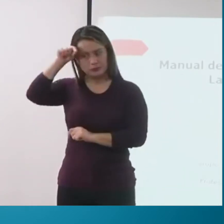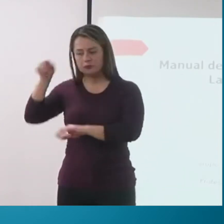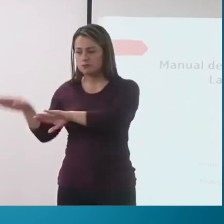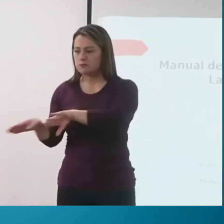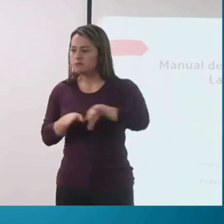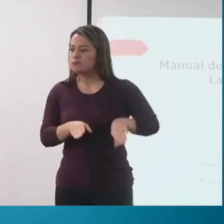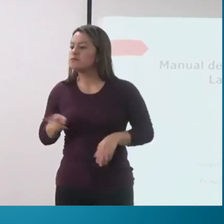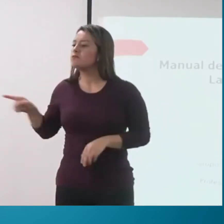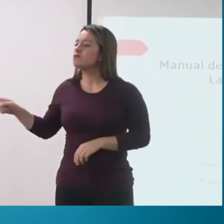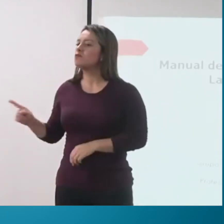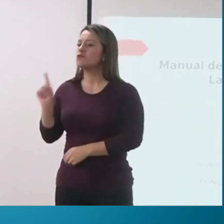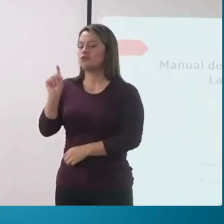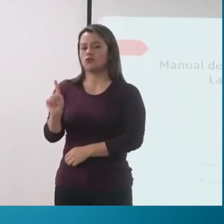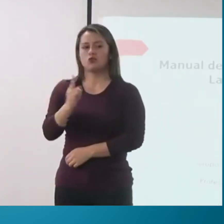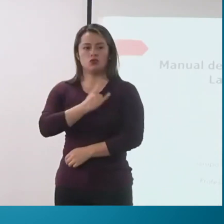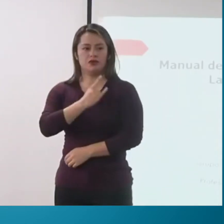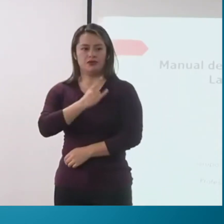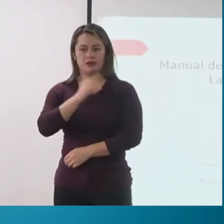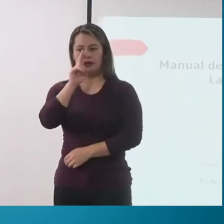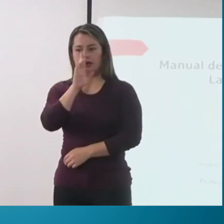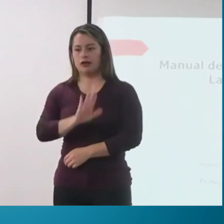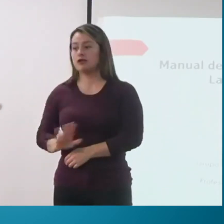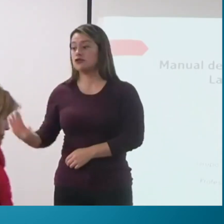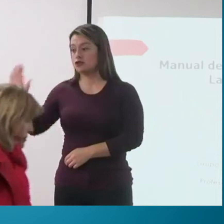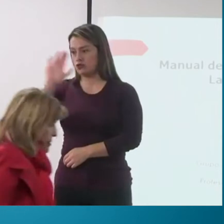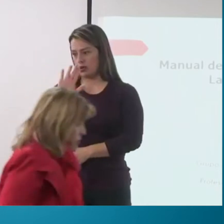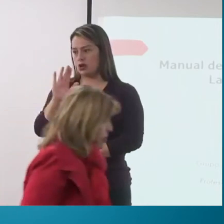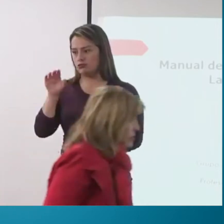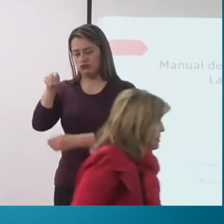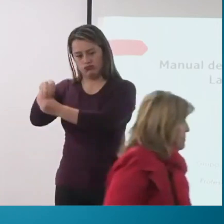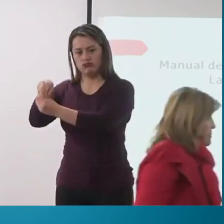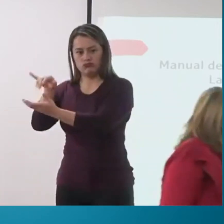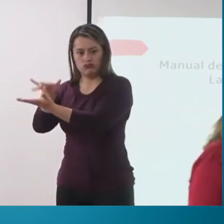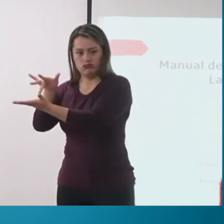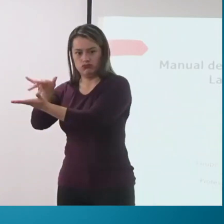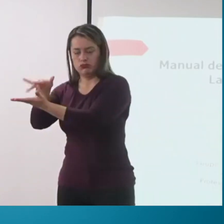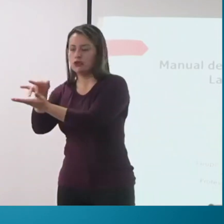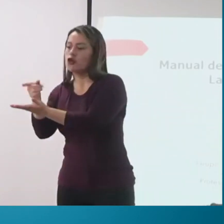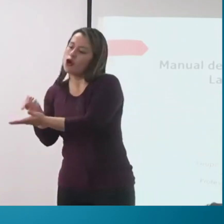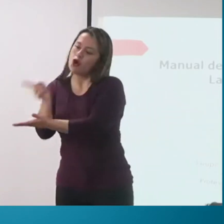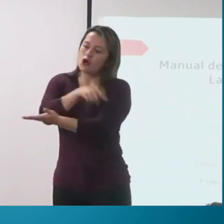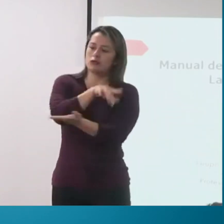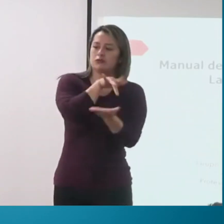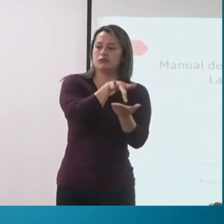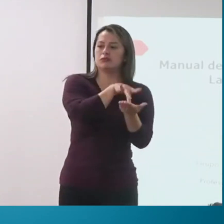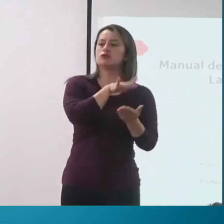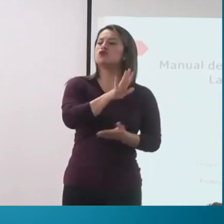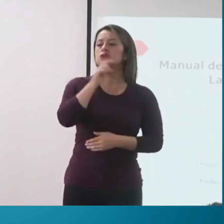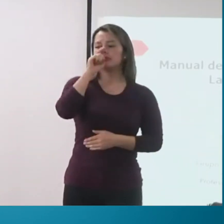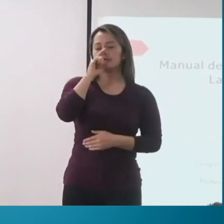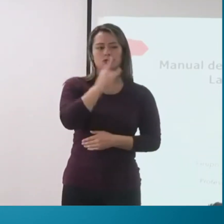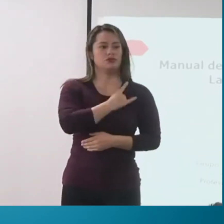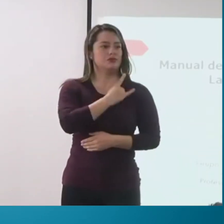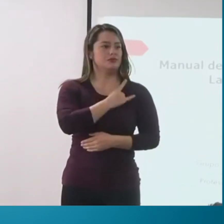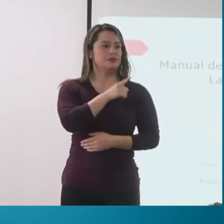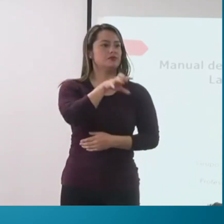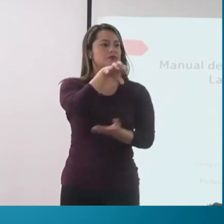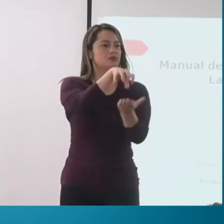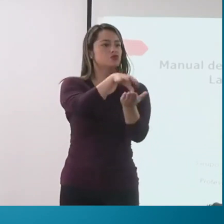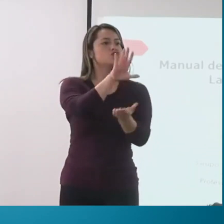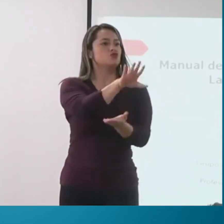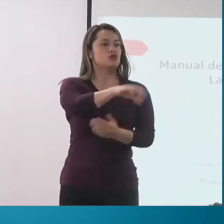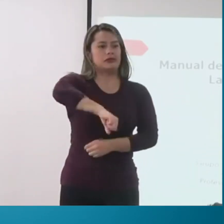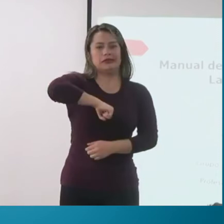de la Universidad Nacional de Colombia y mi otra casa, la Javeriana, donde soy profesora en la Facultad de Derecho, pero enseño estos